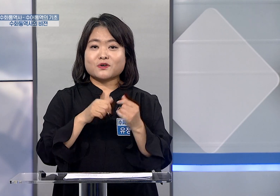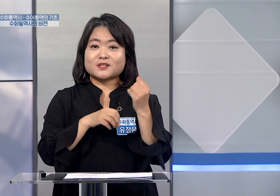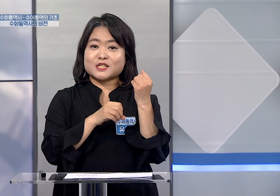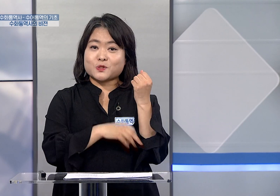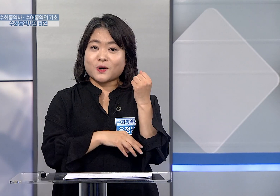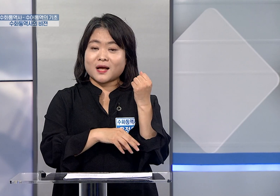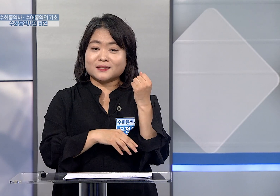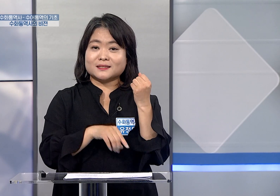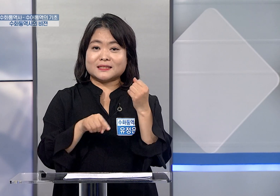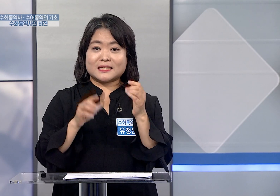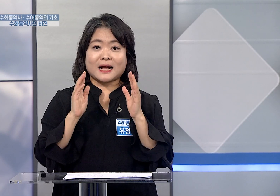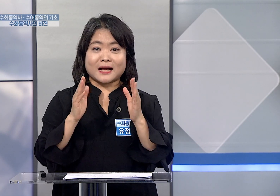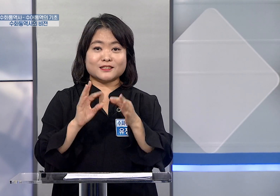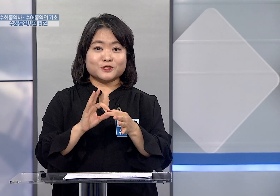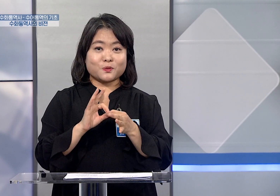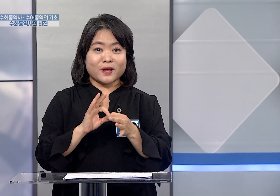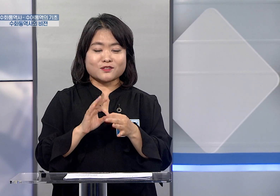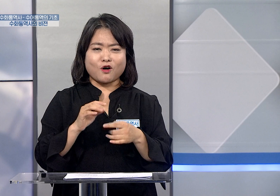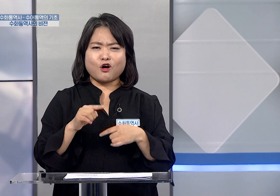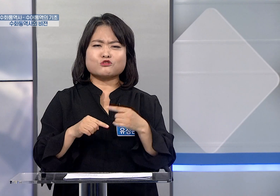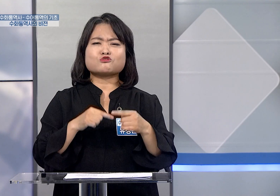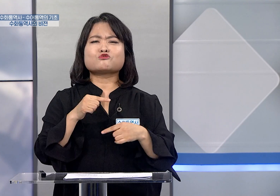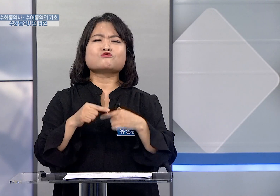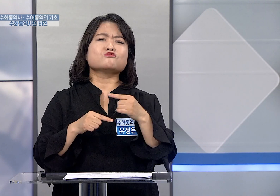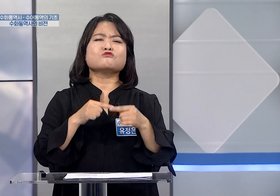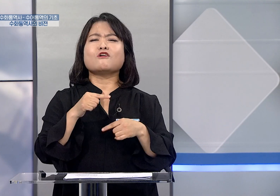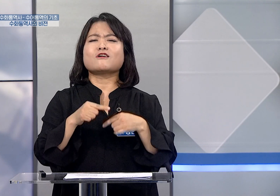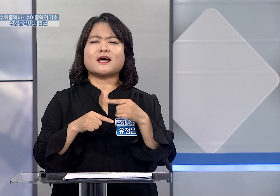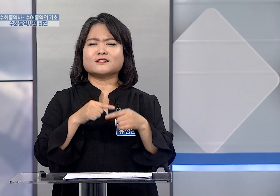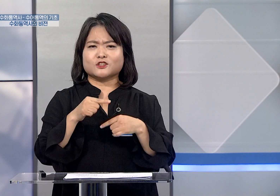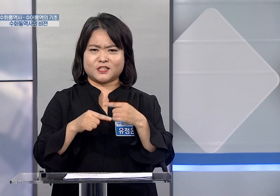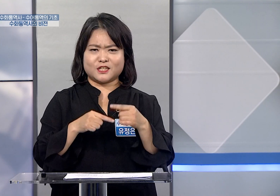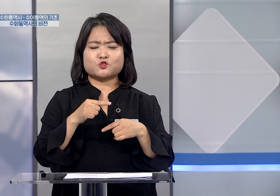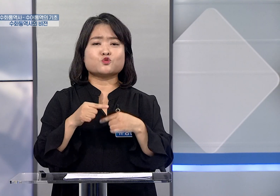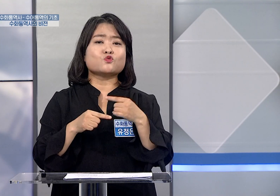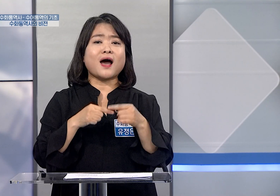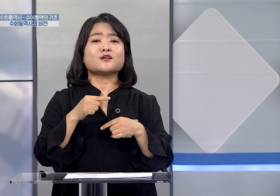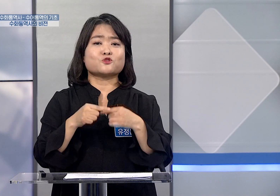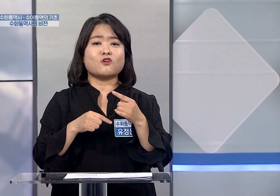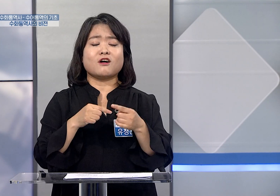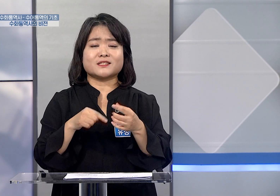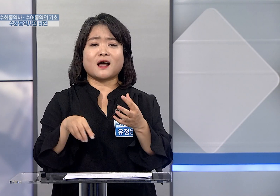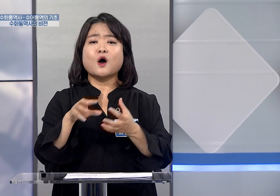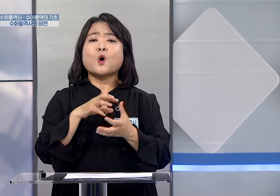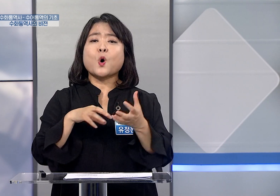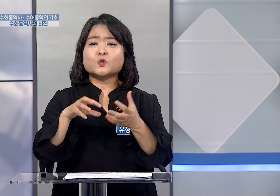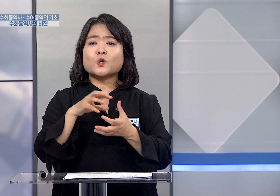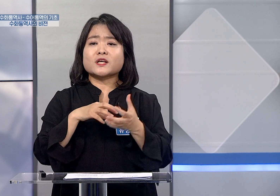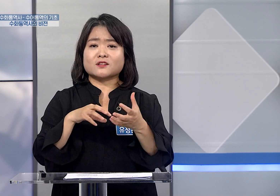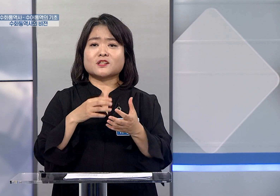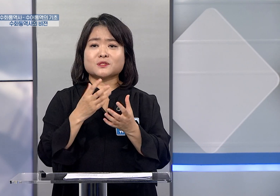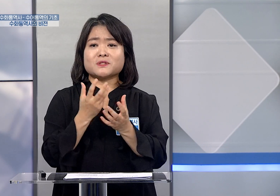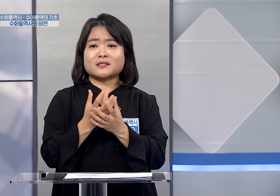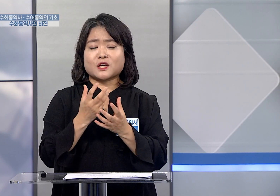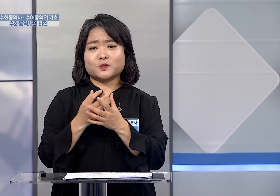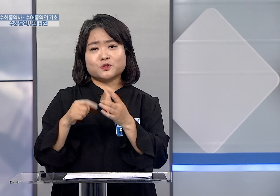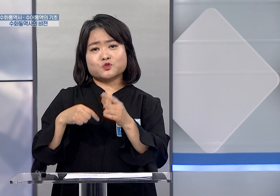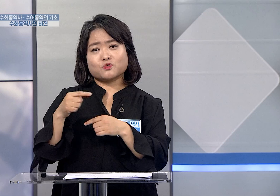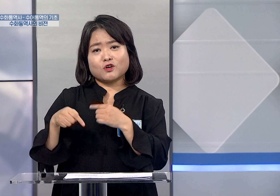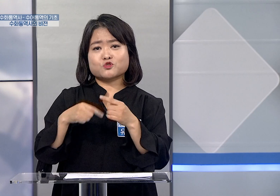수화통역 기초라는 이 강의를 통해서 수어라는 것이 수어 제가 혼용해서 썼습니다. 자료에도 수어,